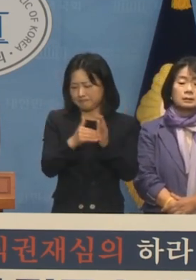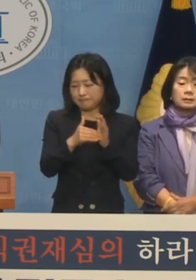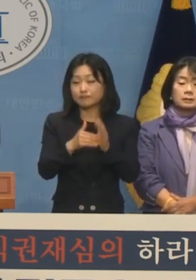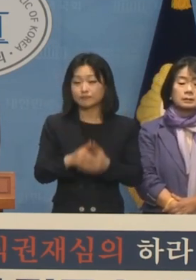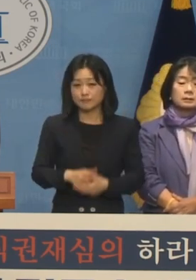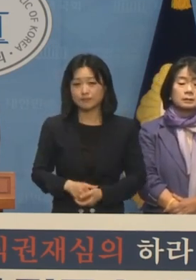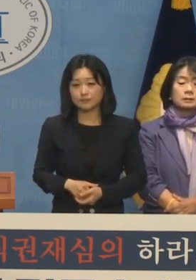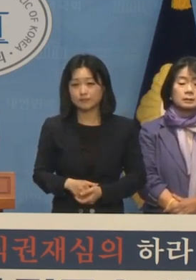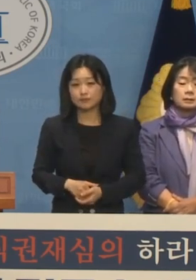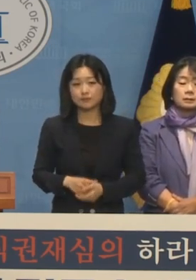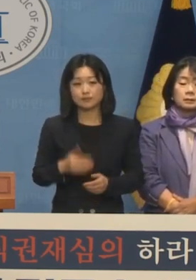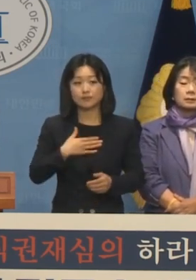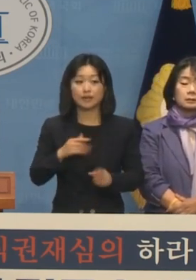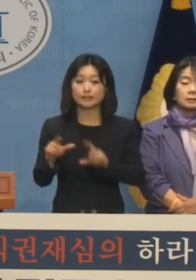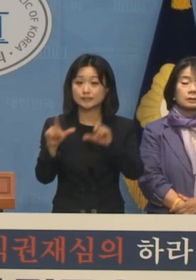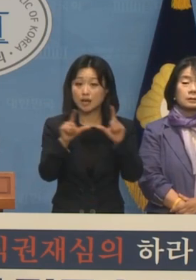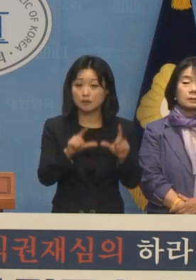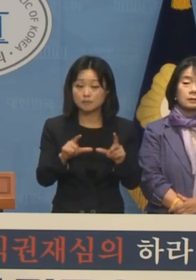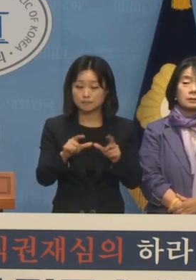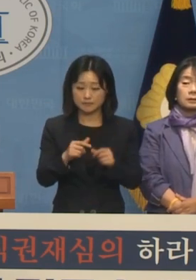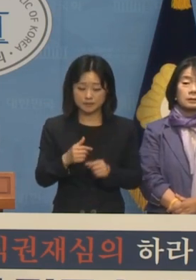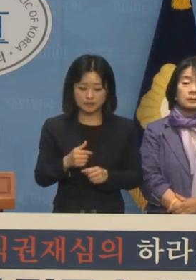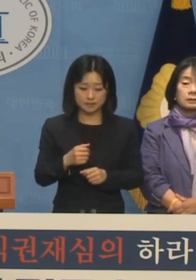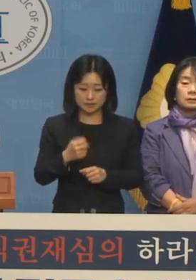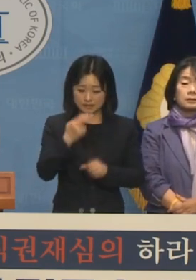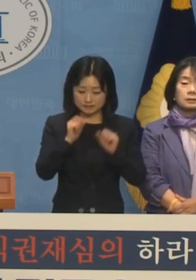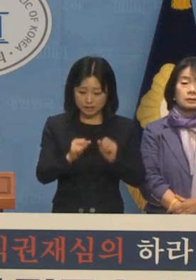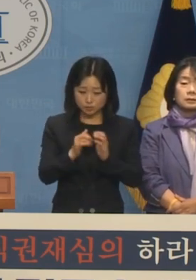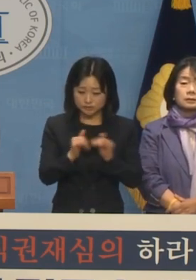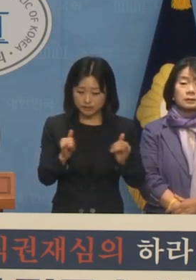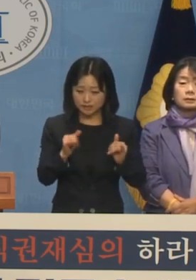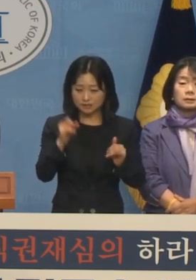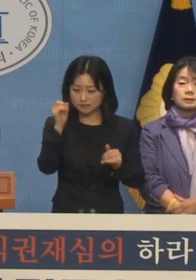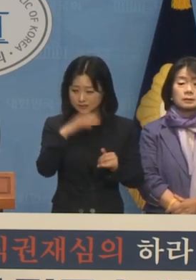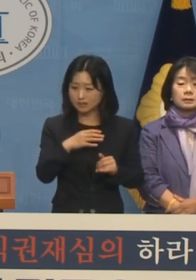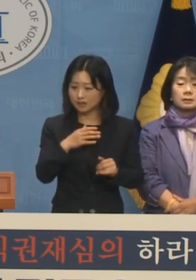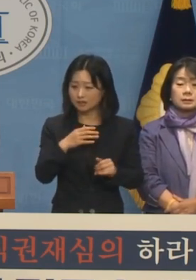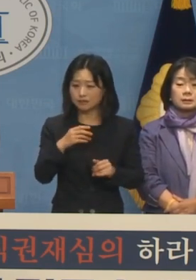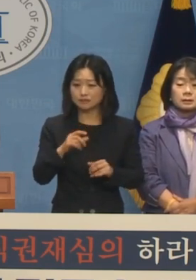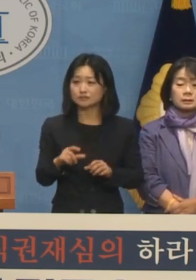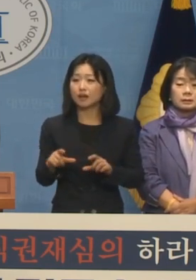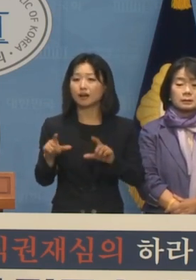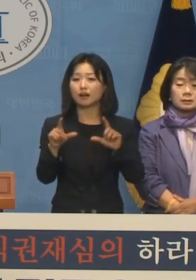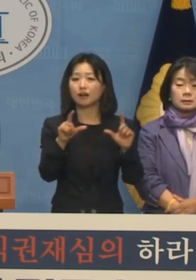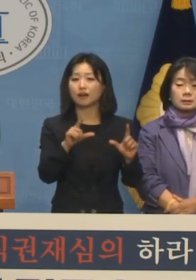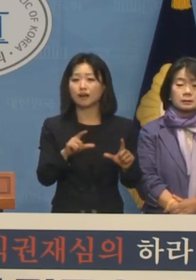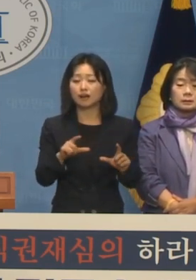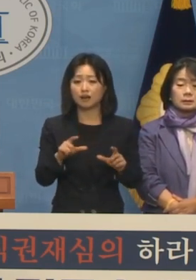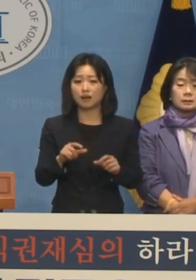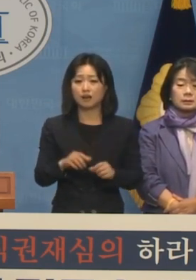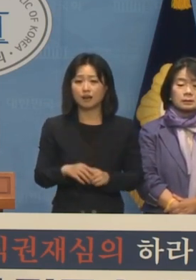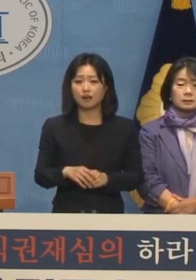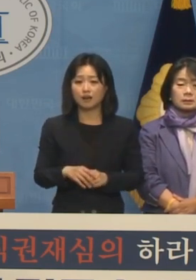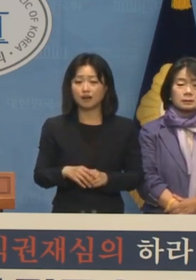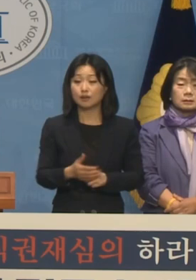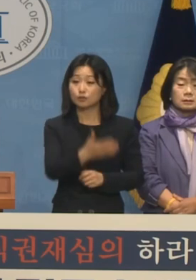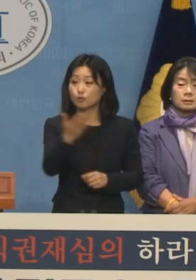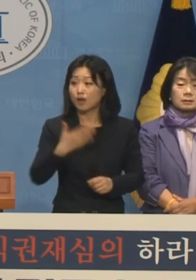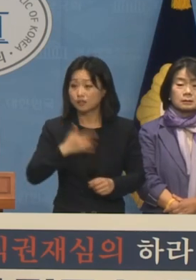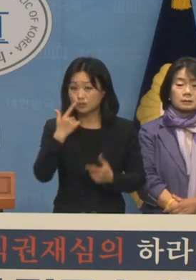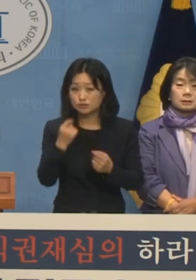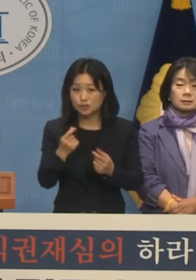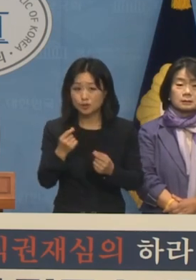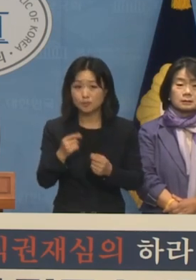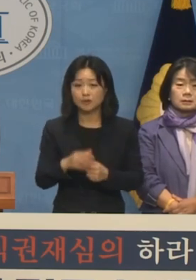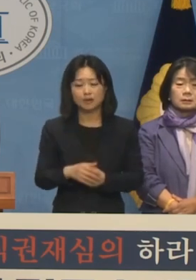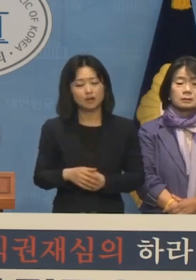생활입니다. 이 삶은 진짜 생존자로 살아가는 거는 세상 사람이 알다시피